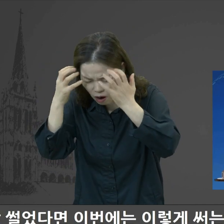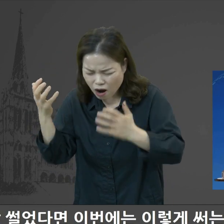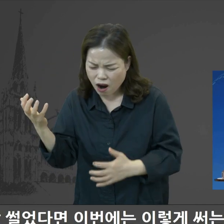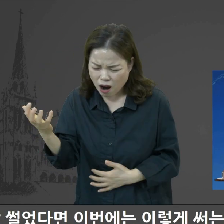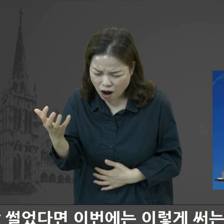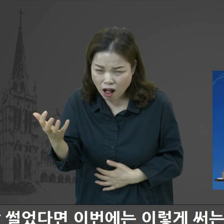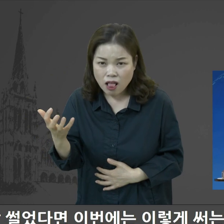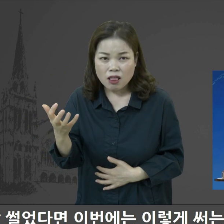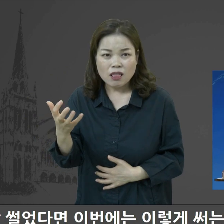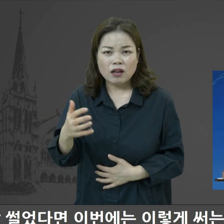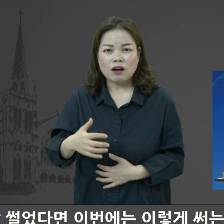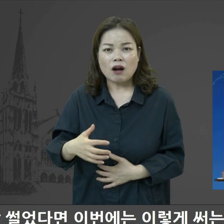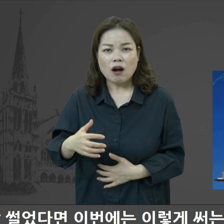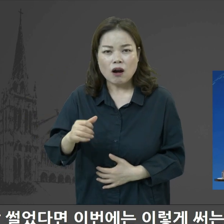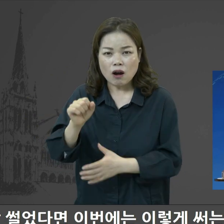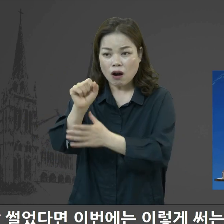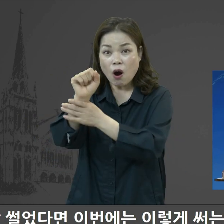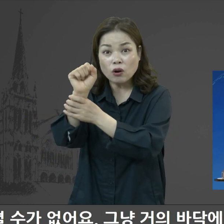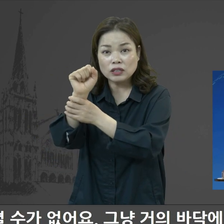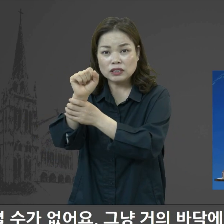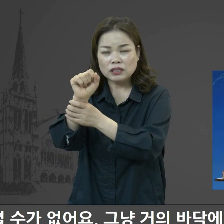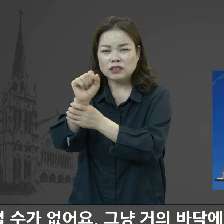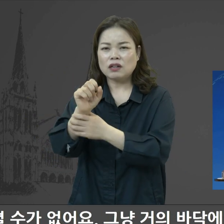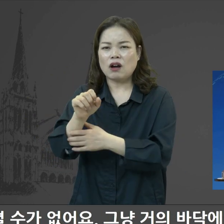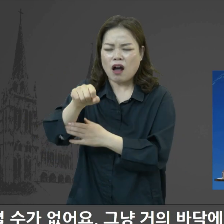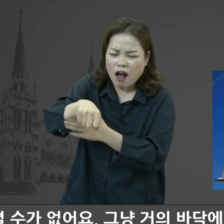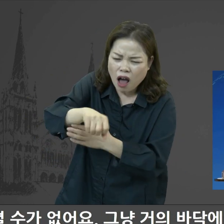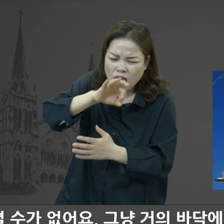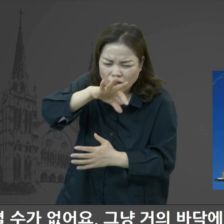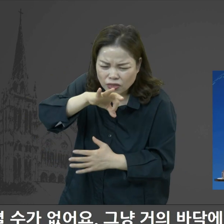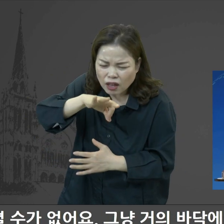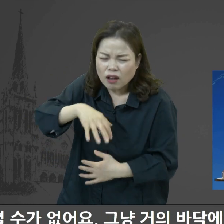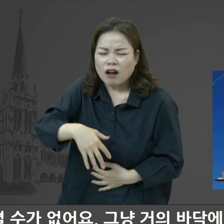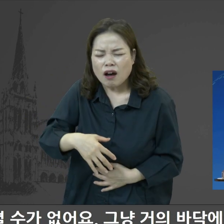거의 바닥에 그냥 거의 제 허리가 붙었어요. 그냥 그래갖고는